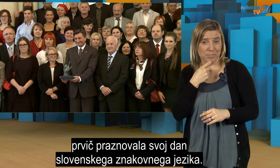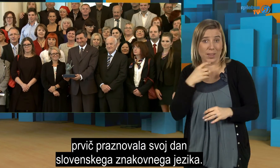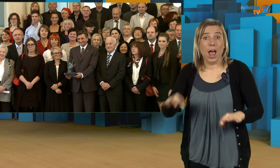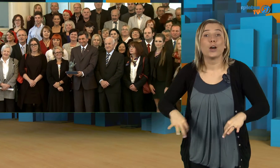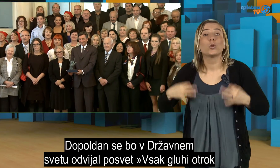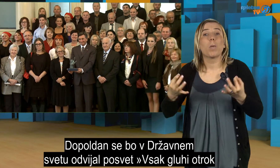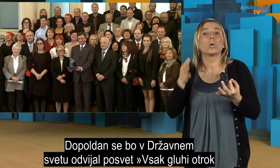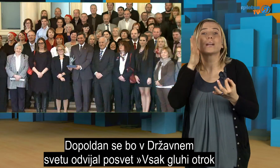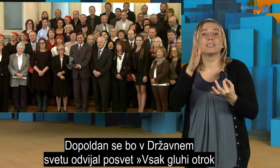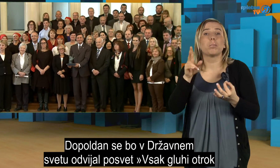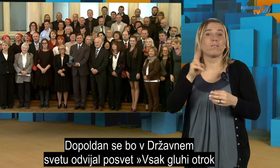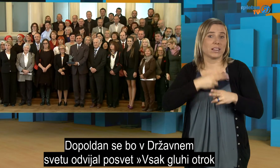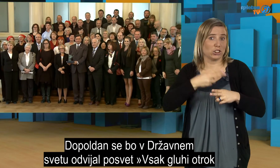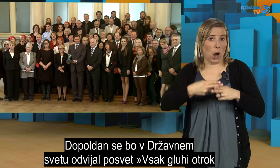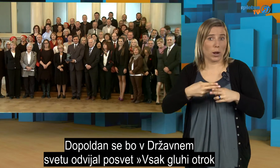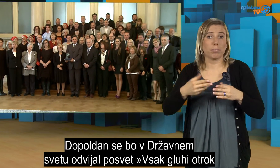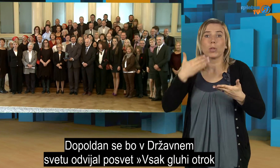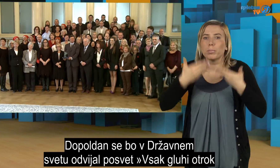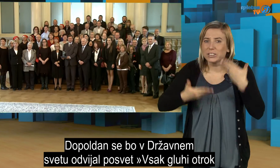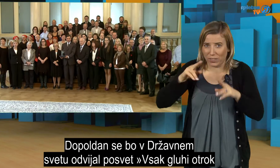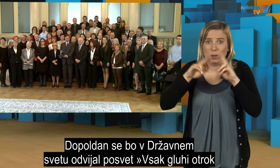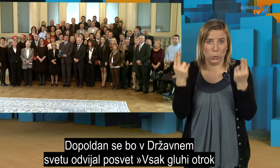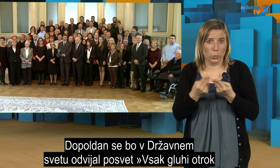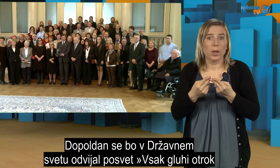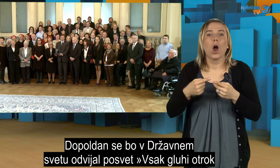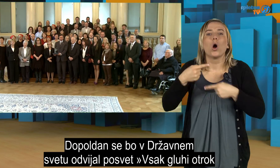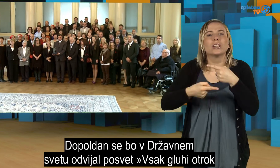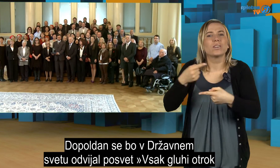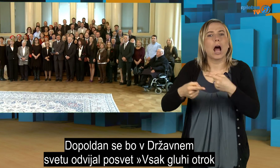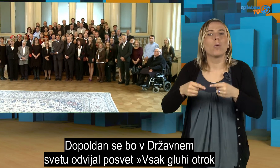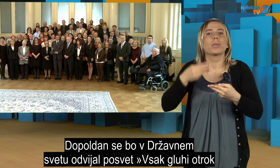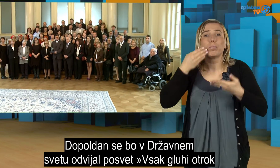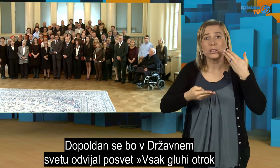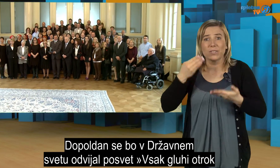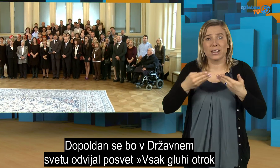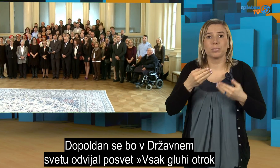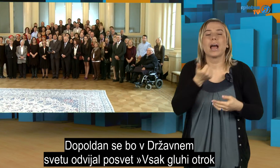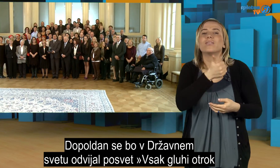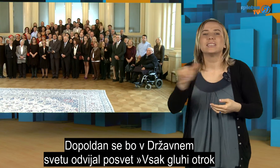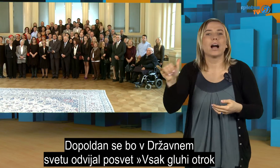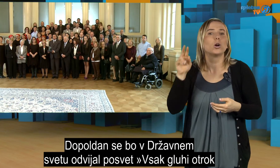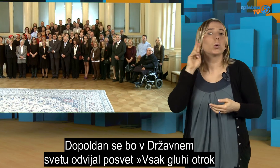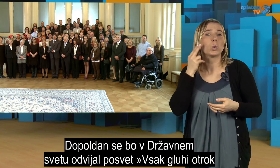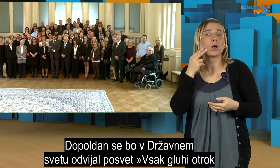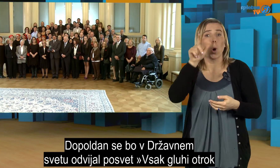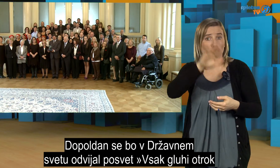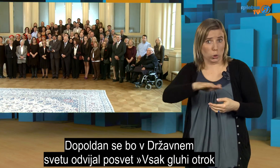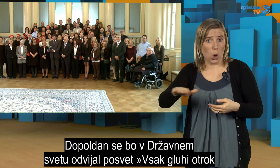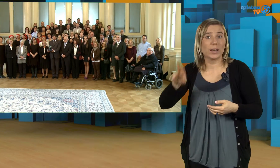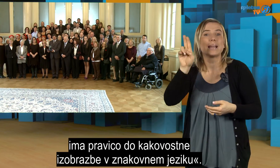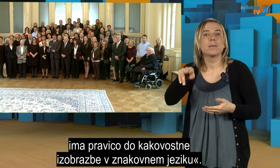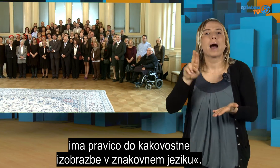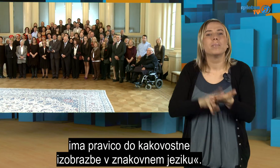znakovnega jezika. Dopoldan se bo v Državnem svetu odvijal posvet Vsak gluhi otrok ima pravico do kakovostne izobrazbe